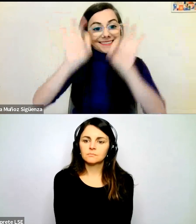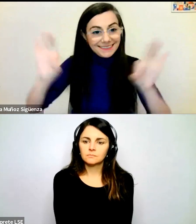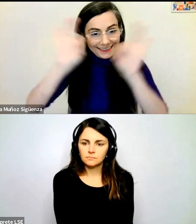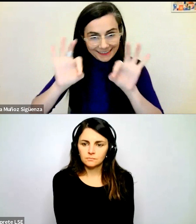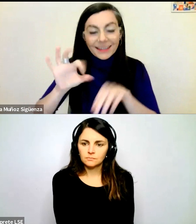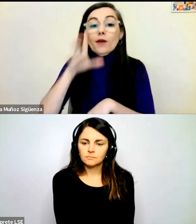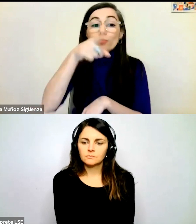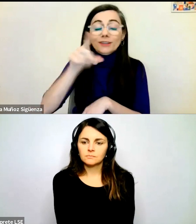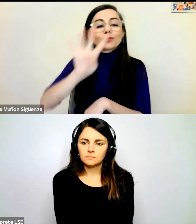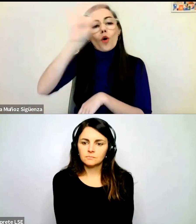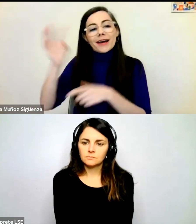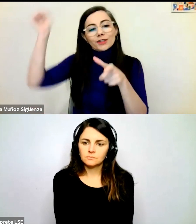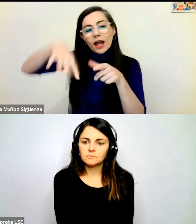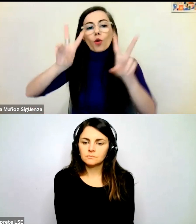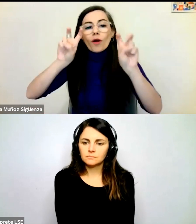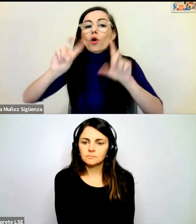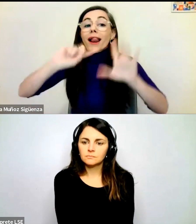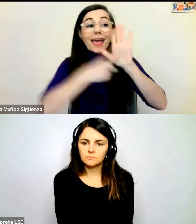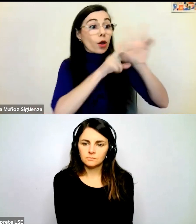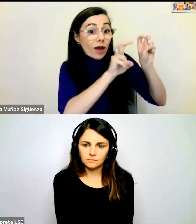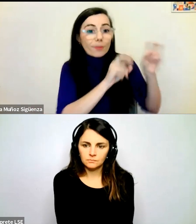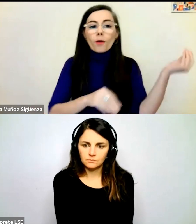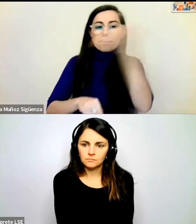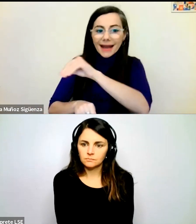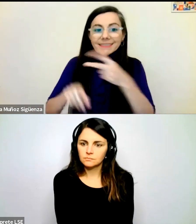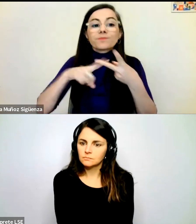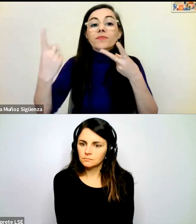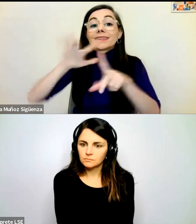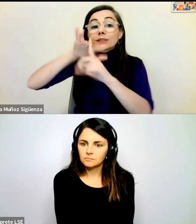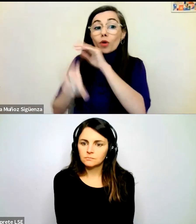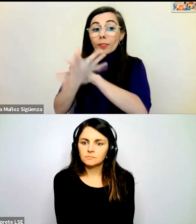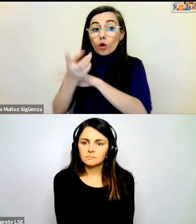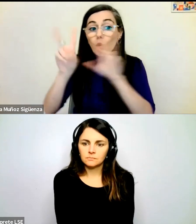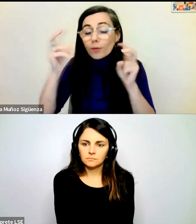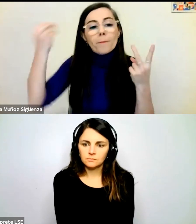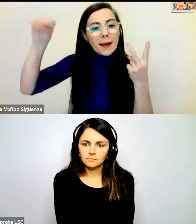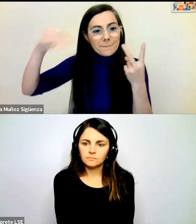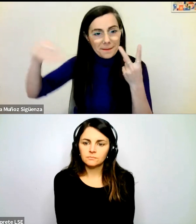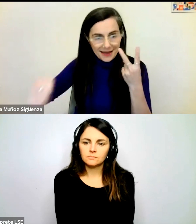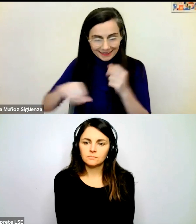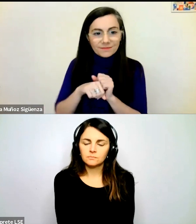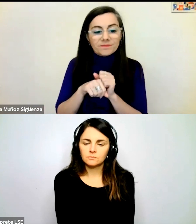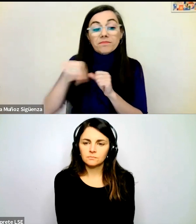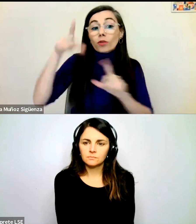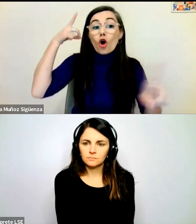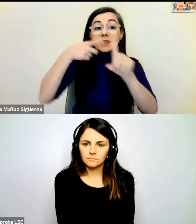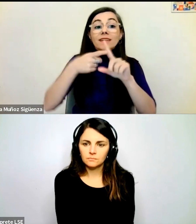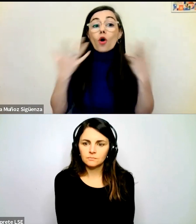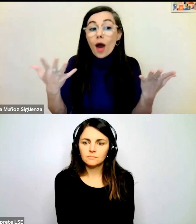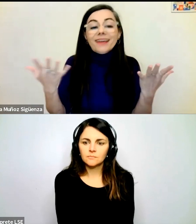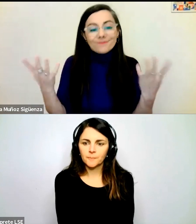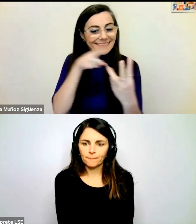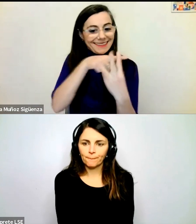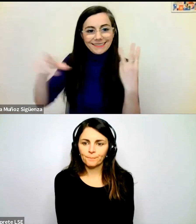estaban incluidas ni tampoco situaciones nuevas que se podían dar. De ahí que hayamos aprovechado la creación de LaySign para